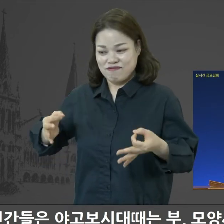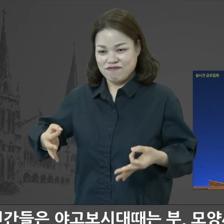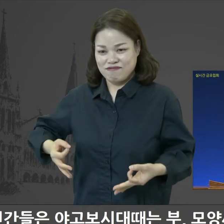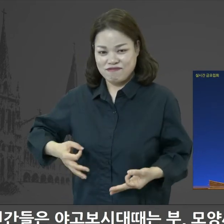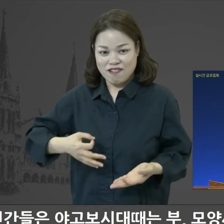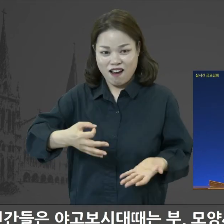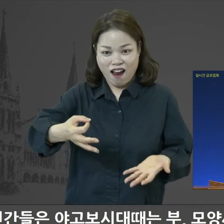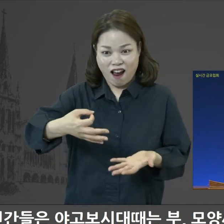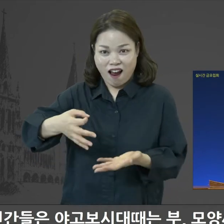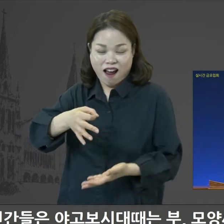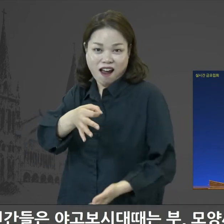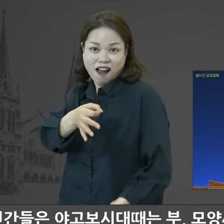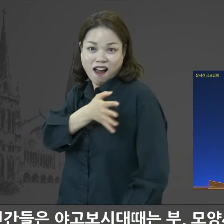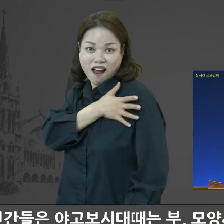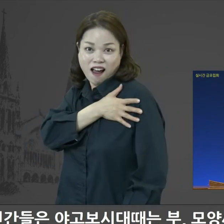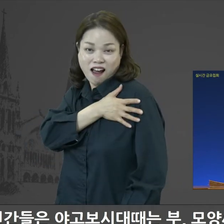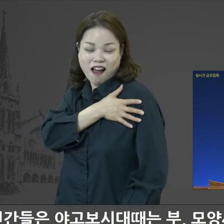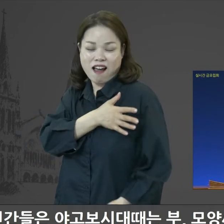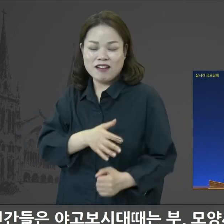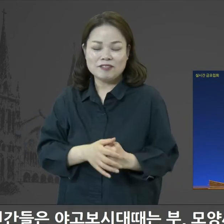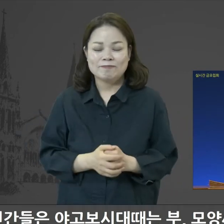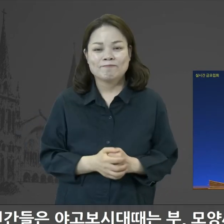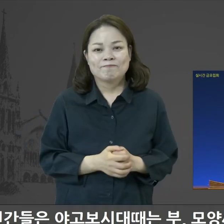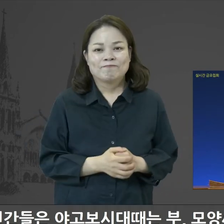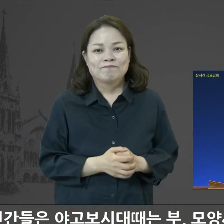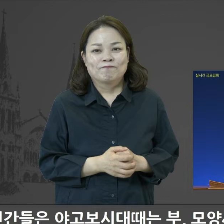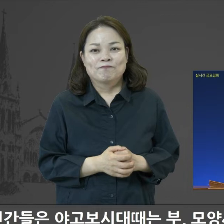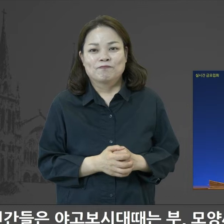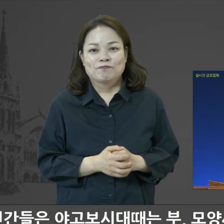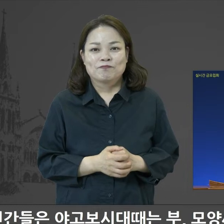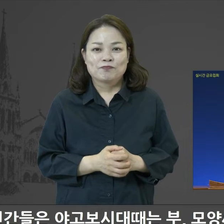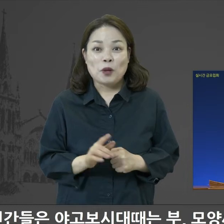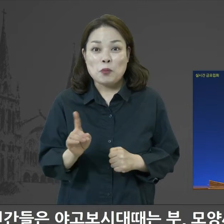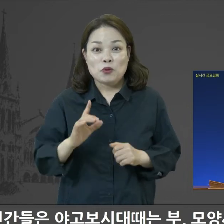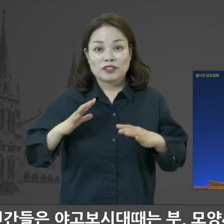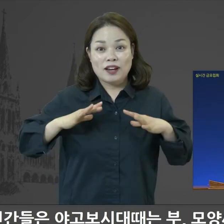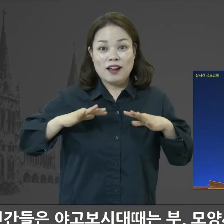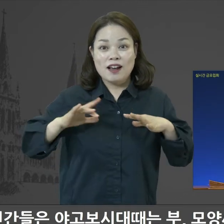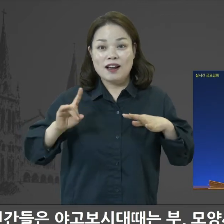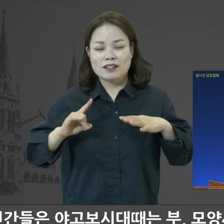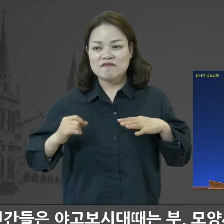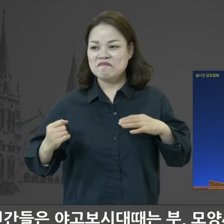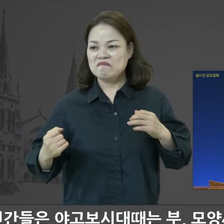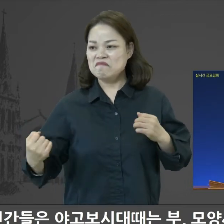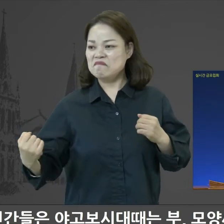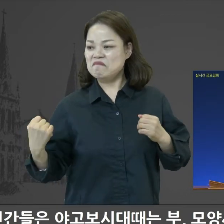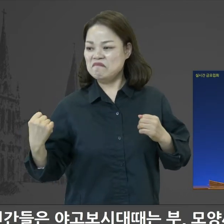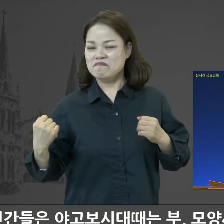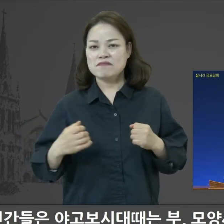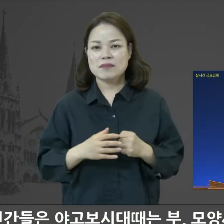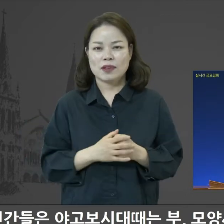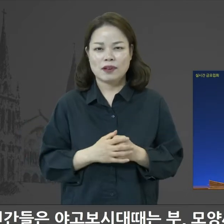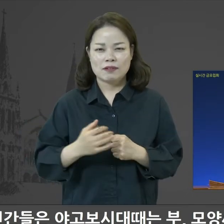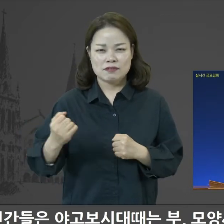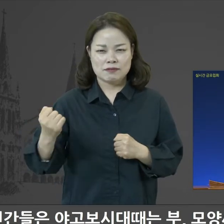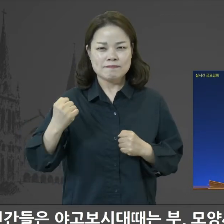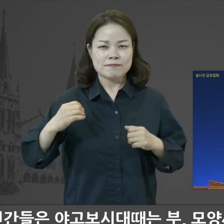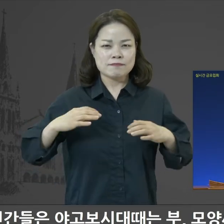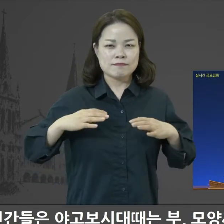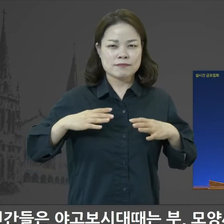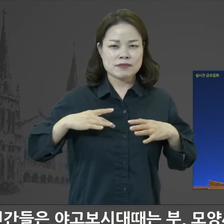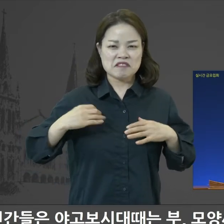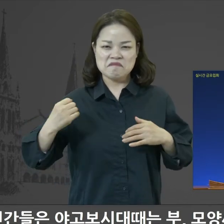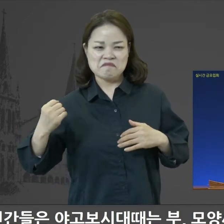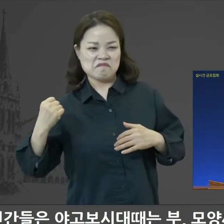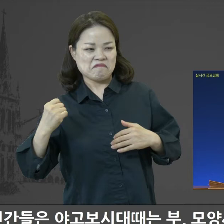있는 사람들 자랑합니다. 또 뭘 자랑하죠? 힘 상당히 자랑하죠. 힘